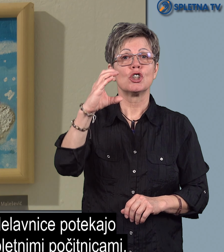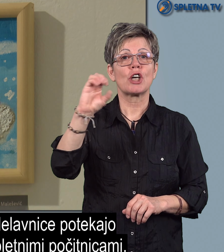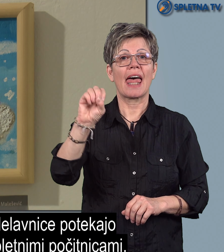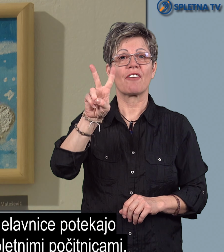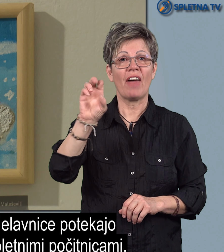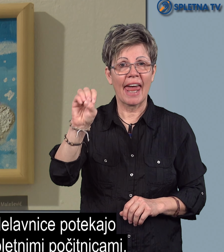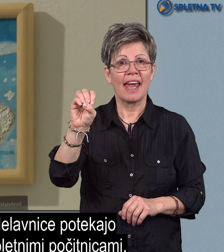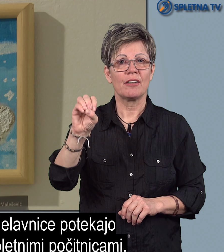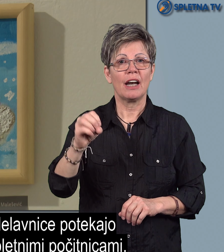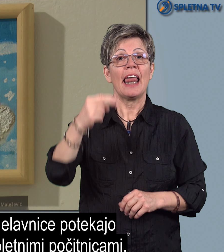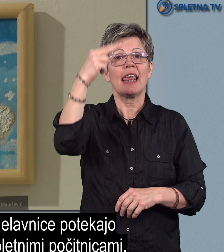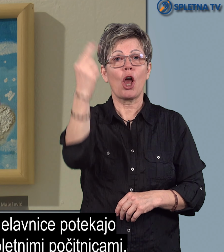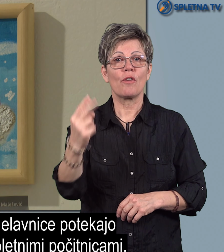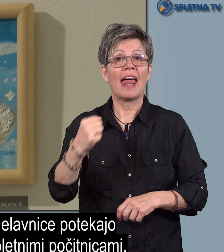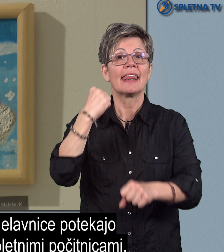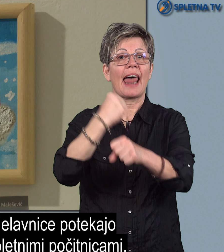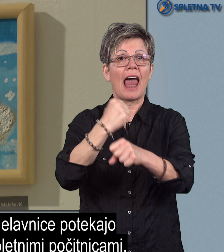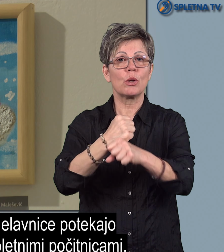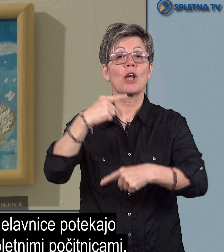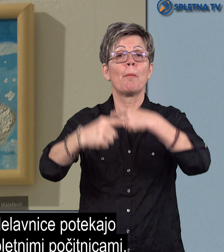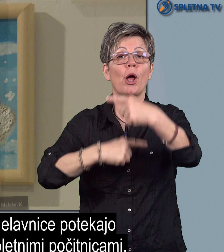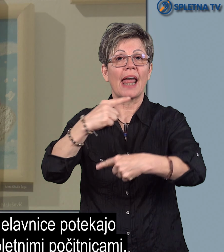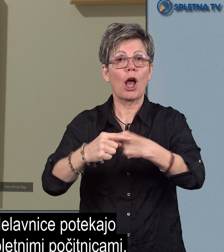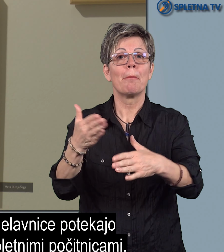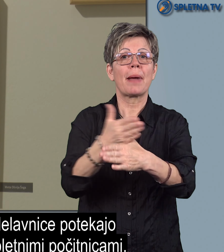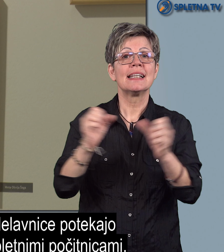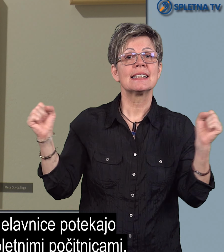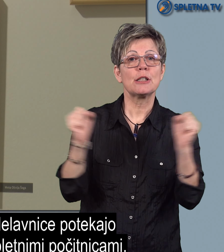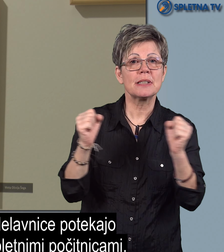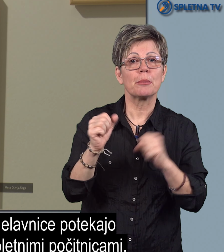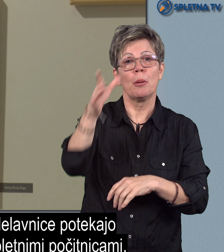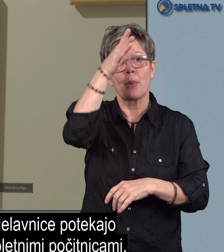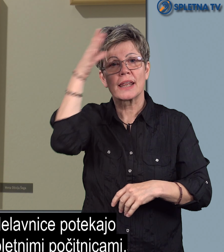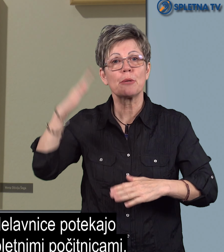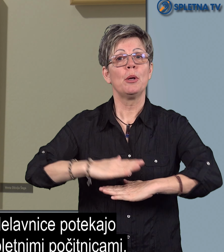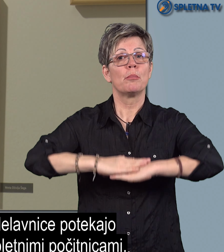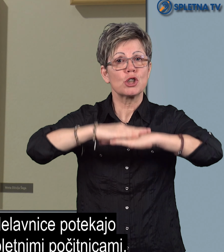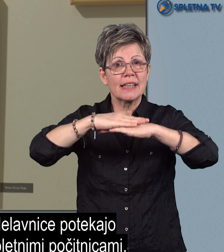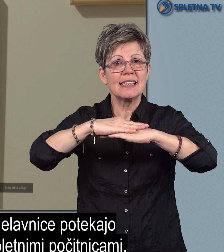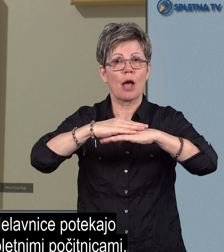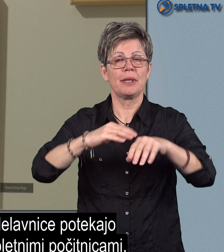Ajkčeve likovne delavnice potekajo med zimskimi in poletnimi počitnicami.